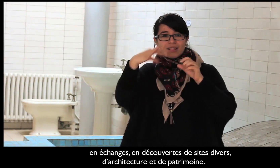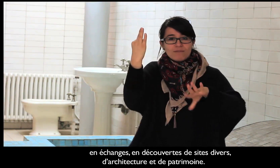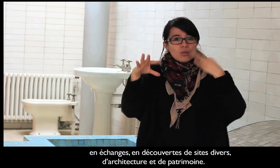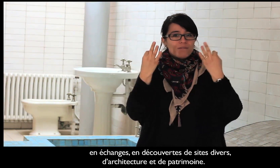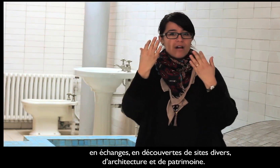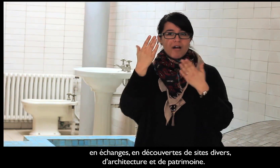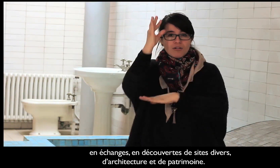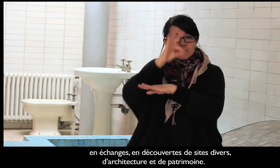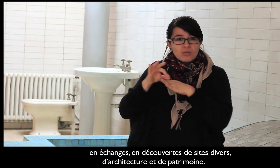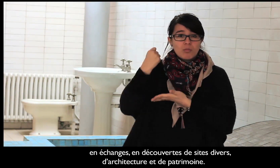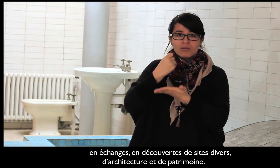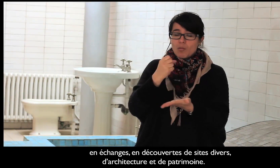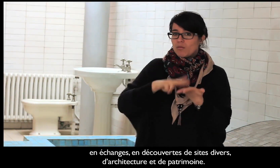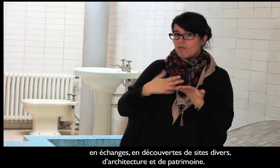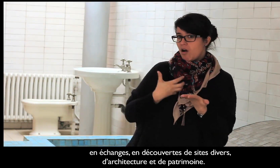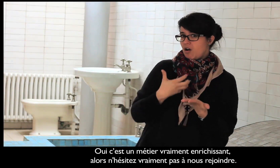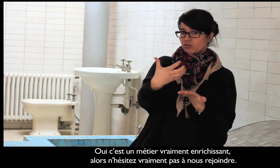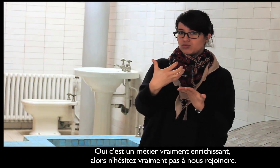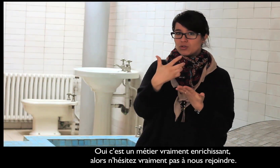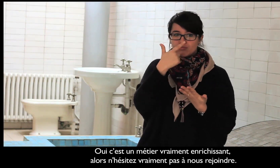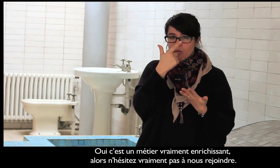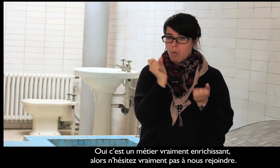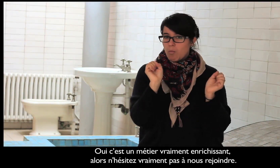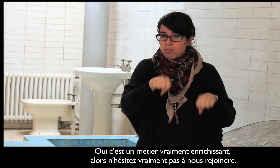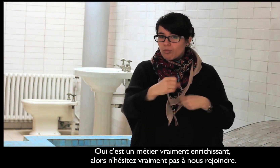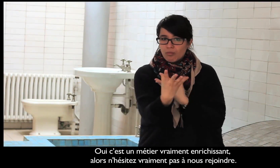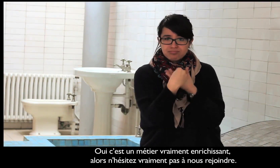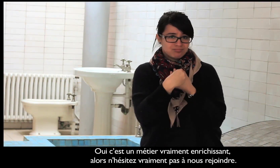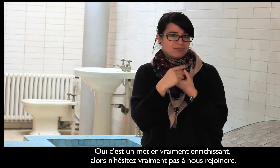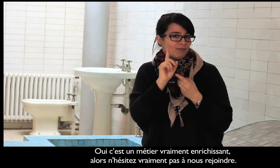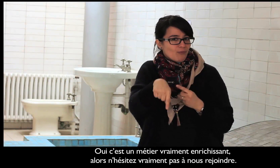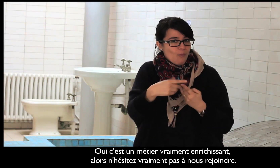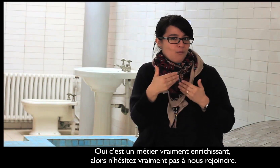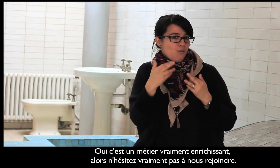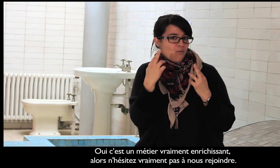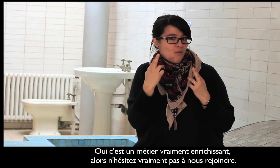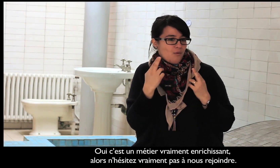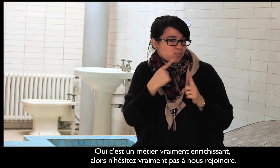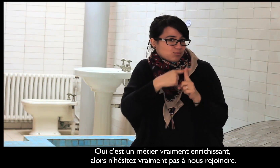patrimoine. Oui, c'est un métier vraiment enrichissant, alors n'hésitez vraiment pas à nous rejoindre.